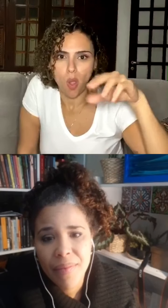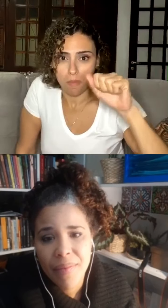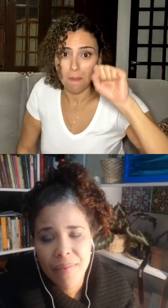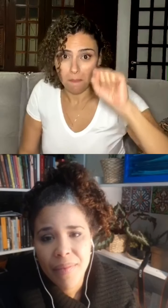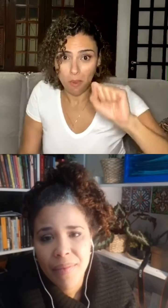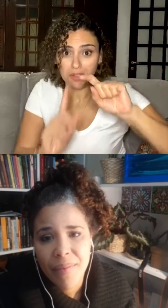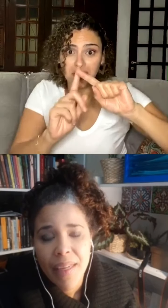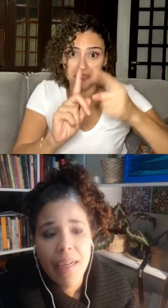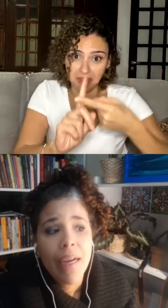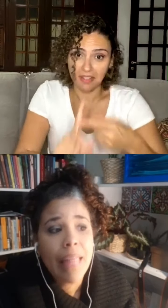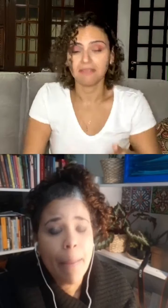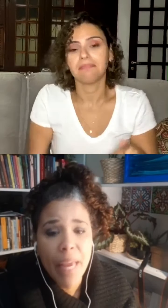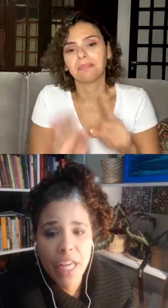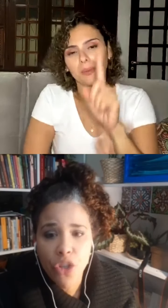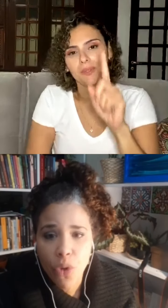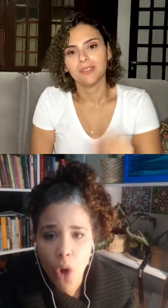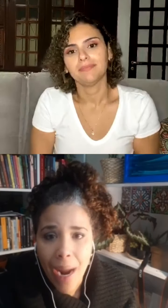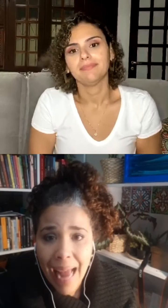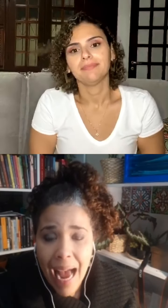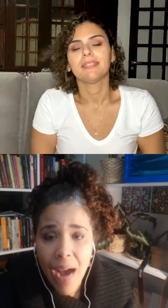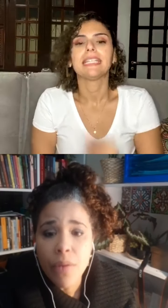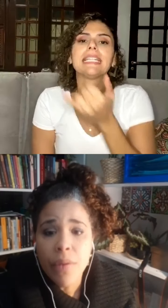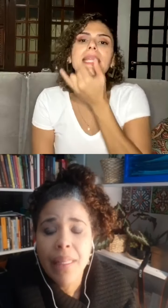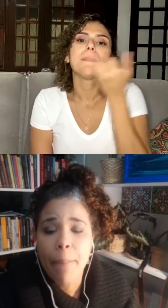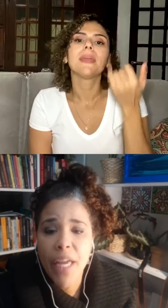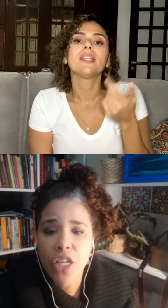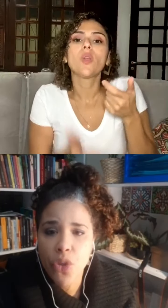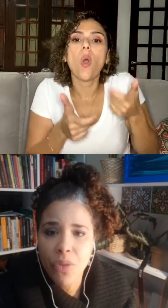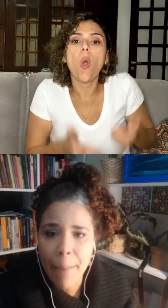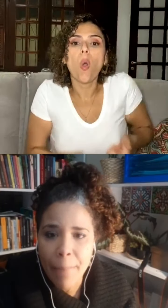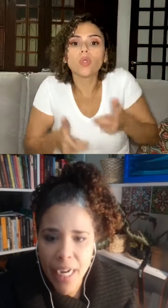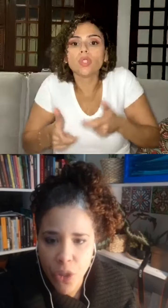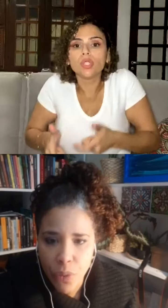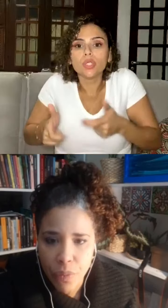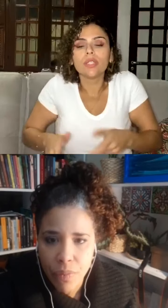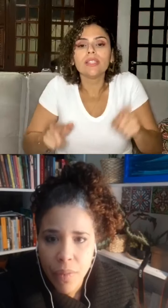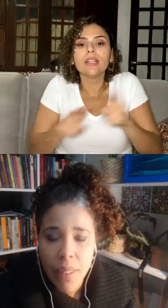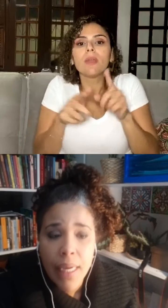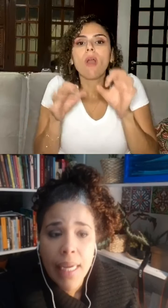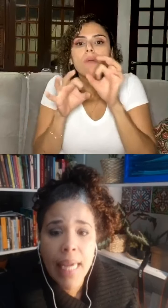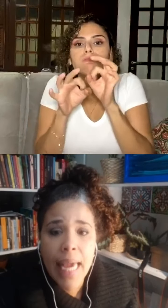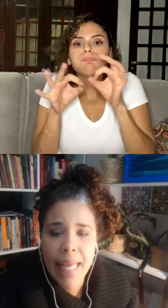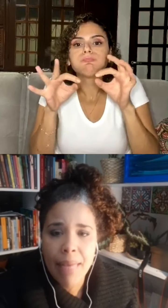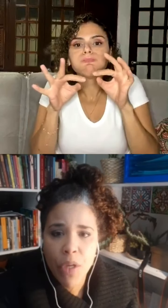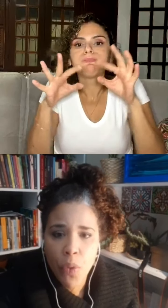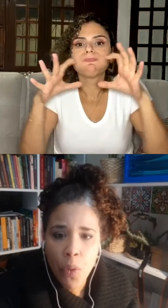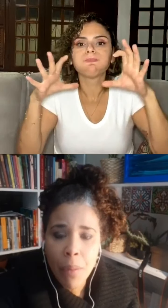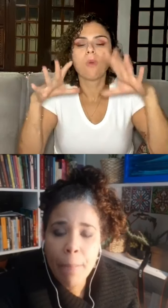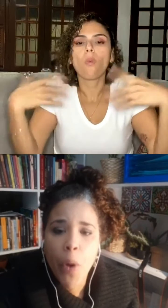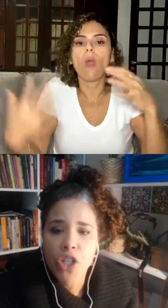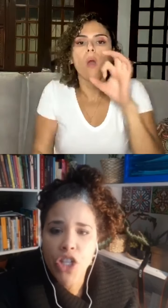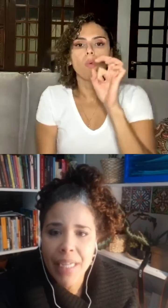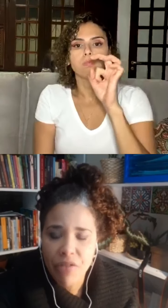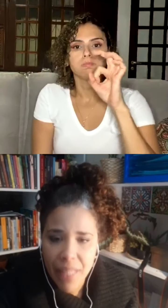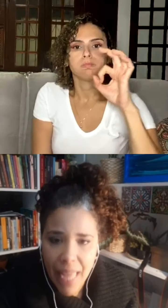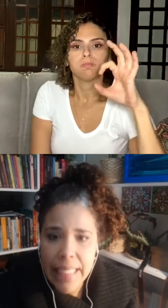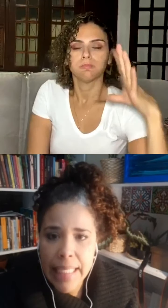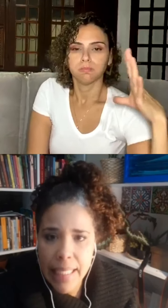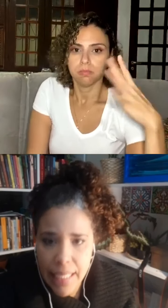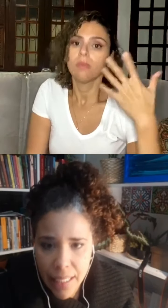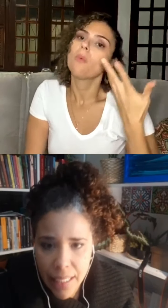engravida? Depende do local, depende do tamanho. Quem tem mioma pode